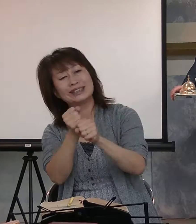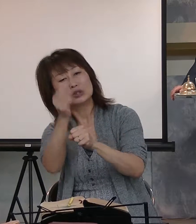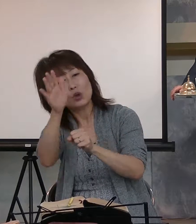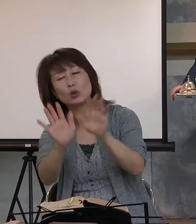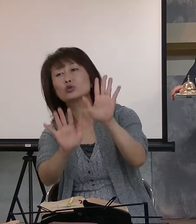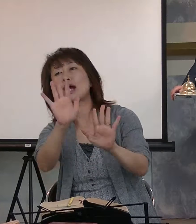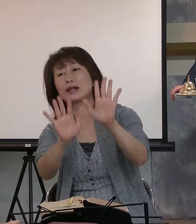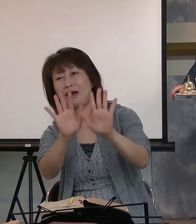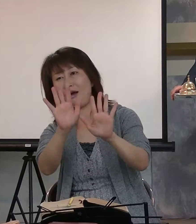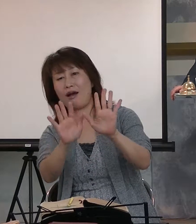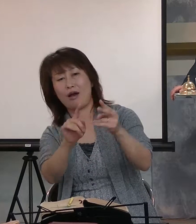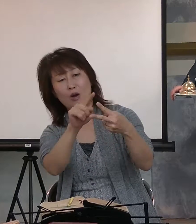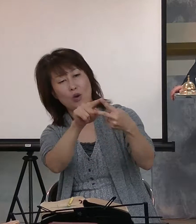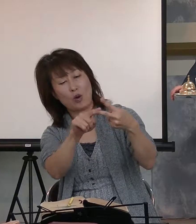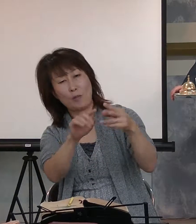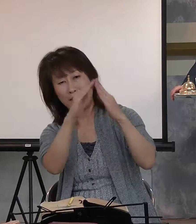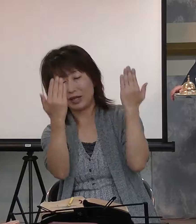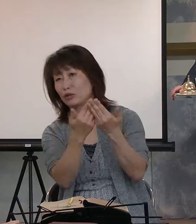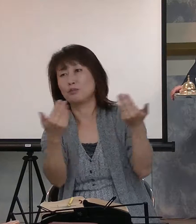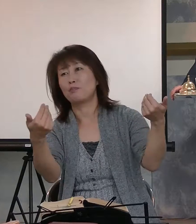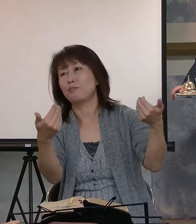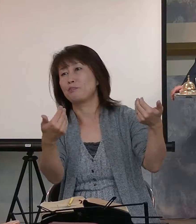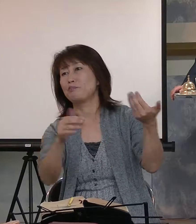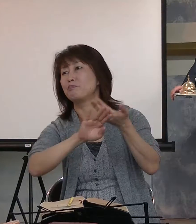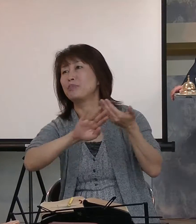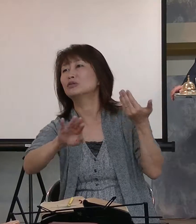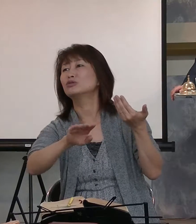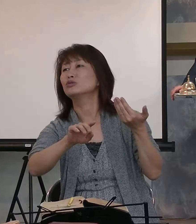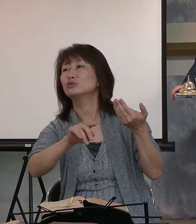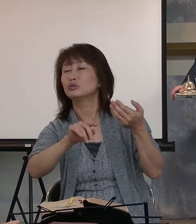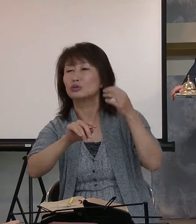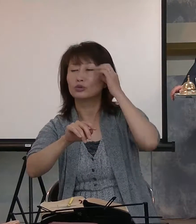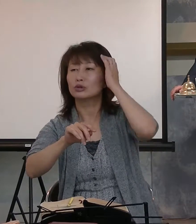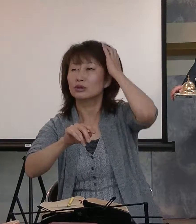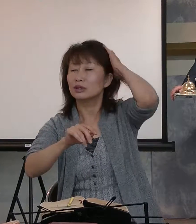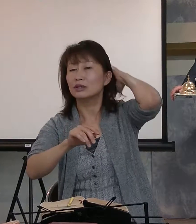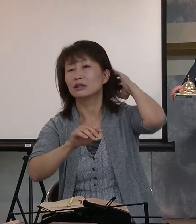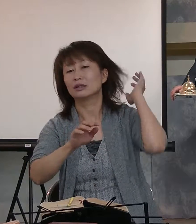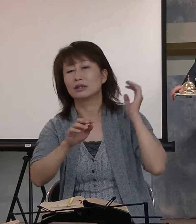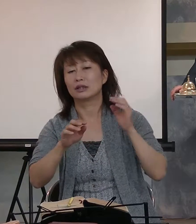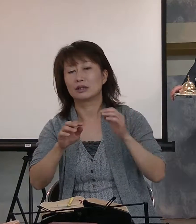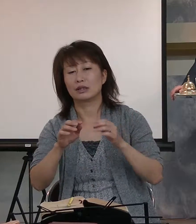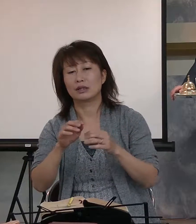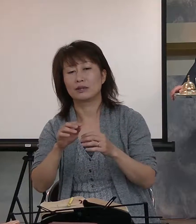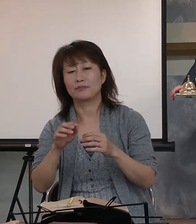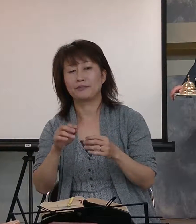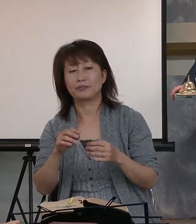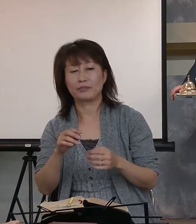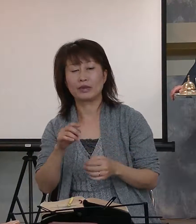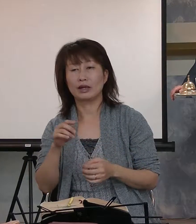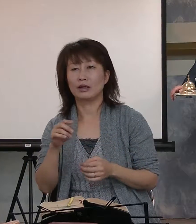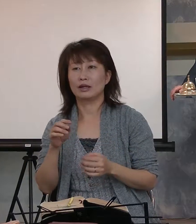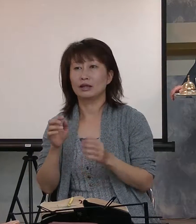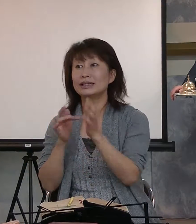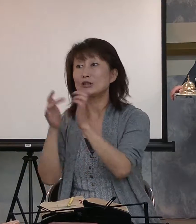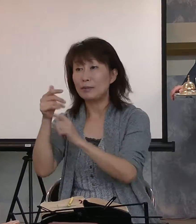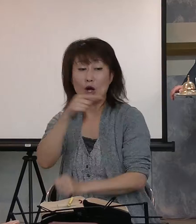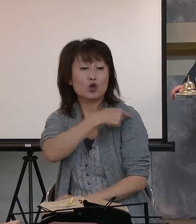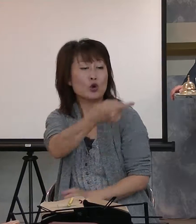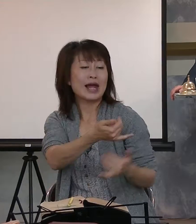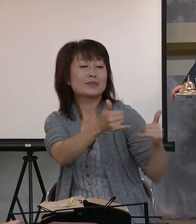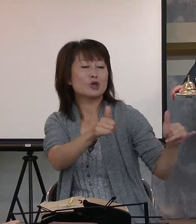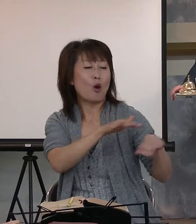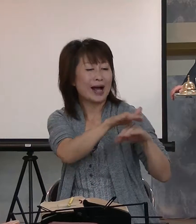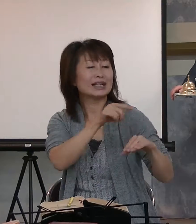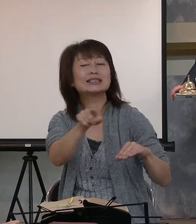神を愛しなさいと、隣人を愛しなさいとおっしゃった後に、この律法学